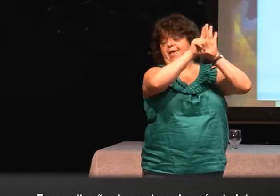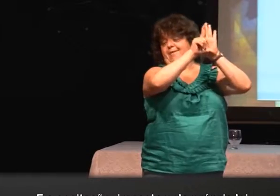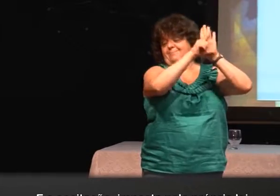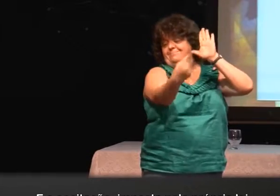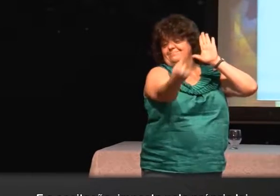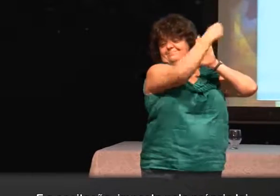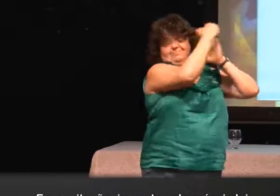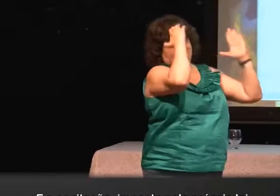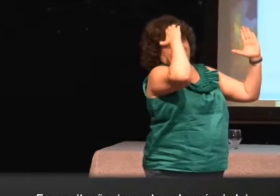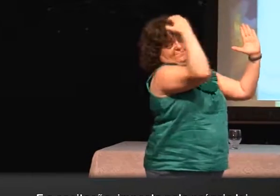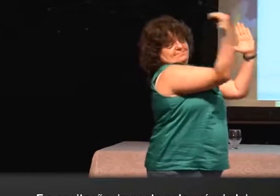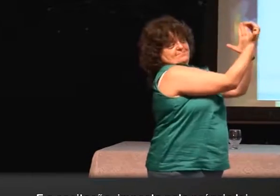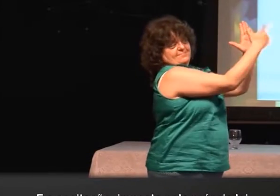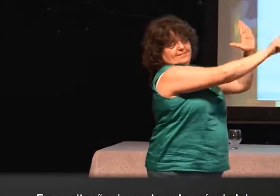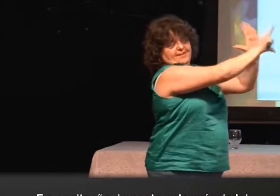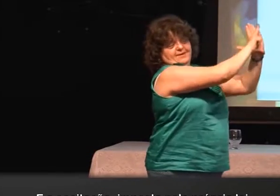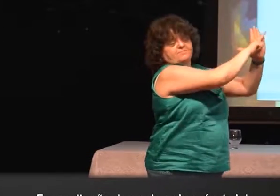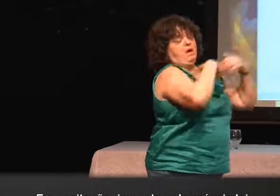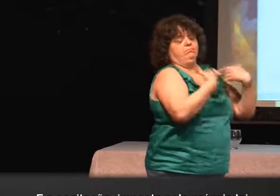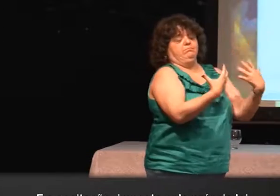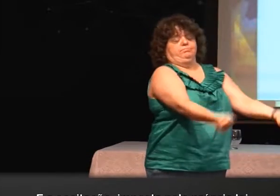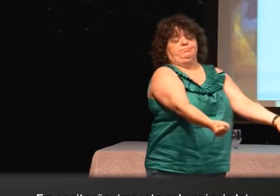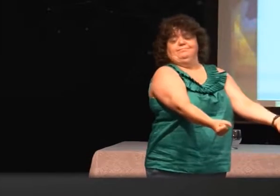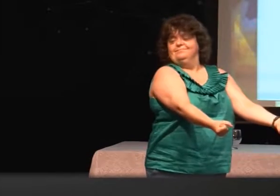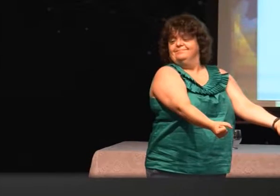e a aceitação imposta pela própria lei.